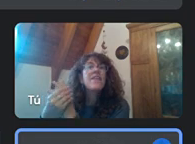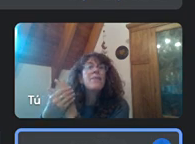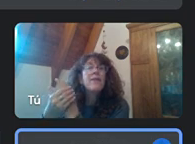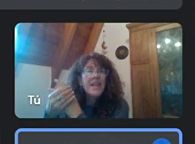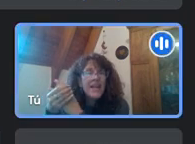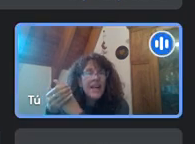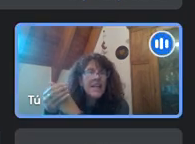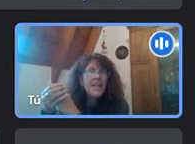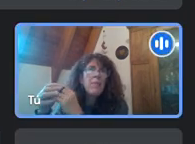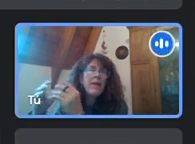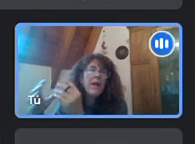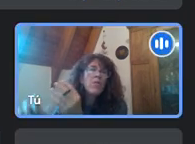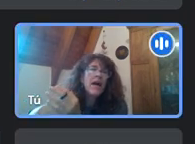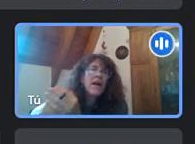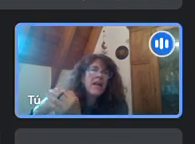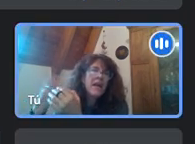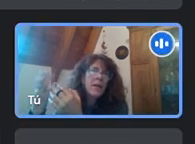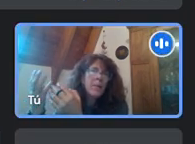Deberían. Era para una